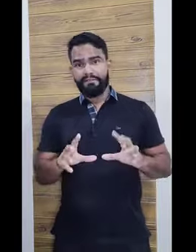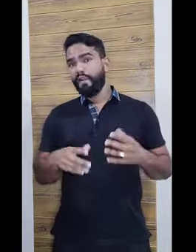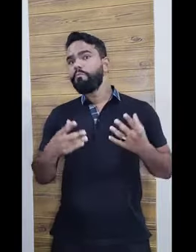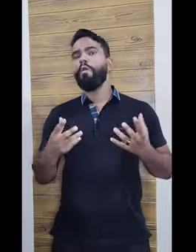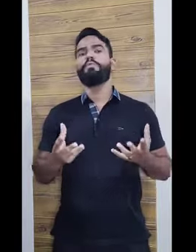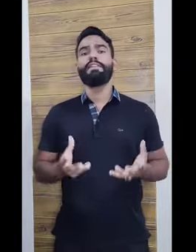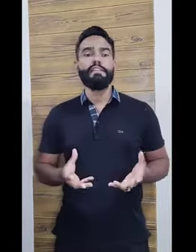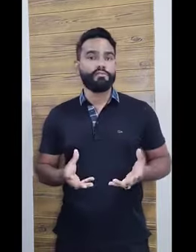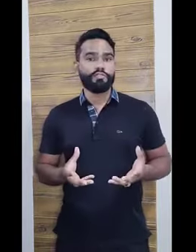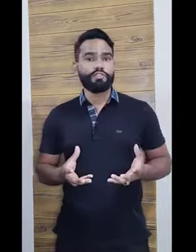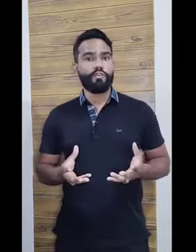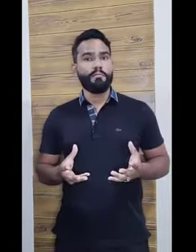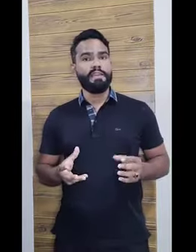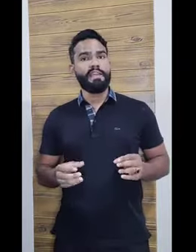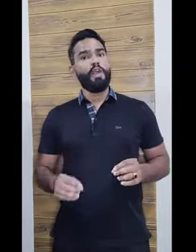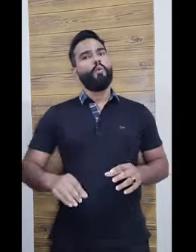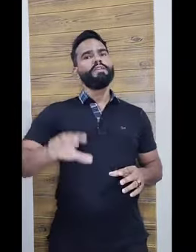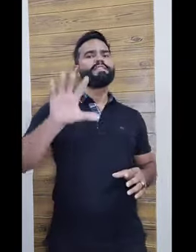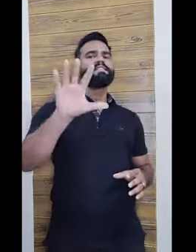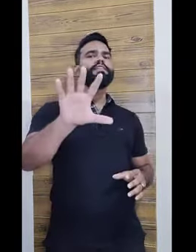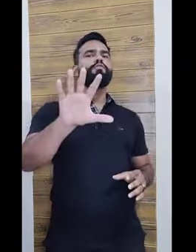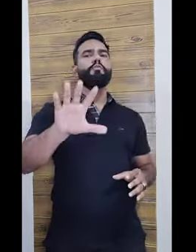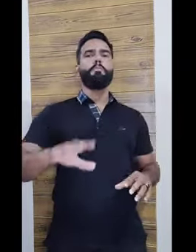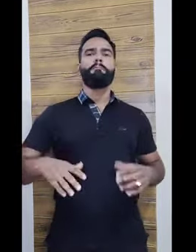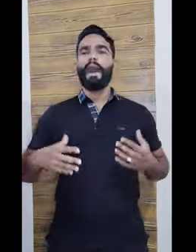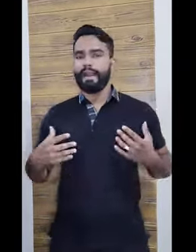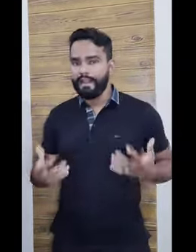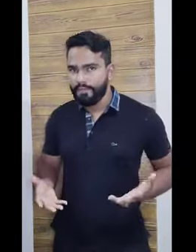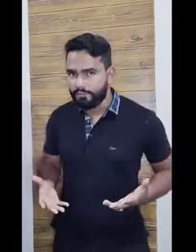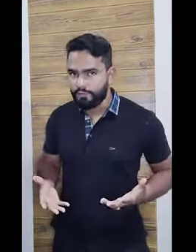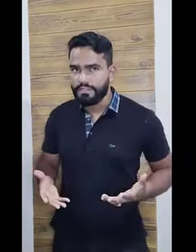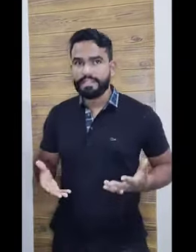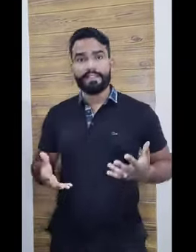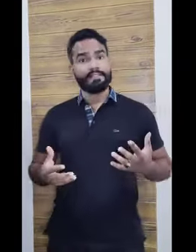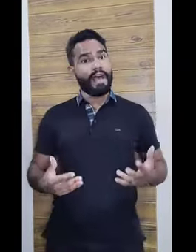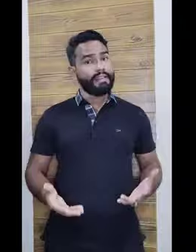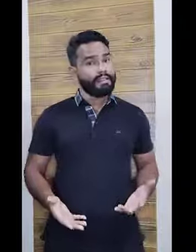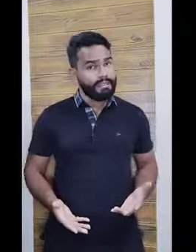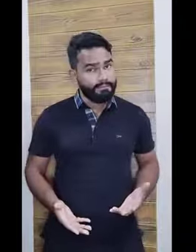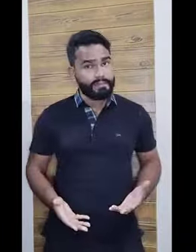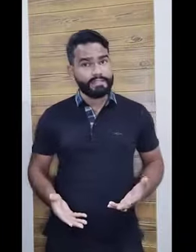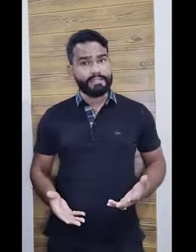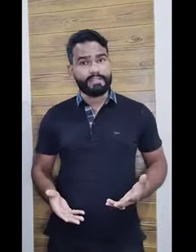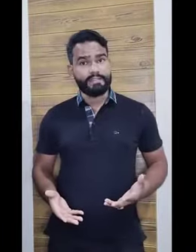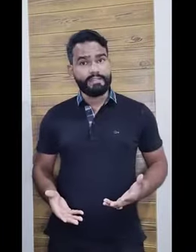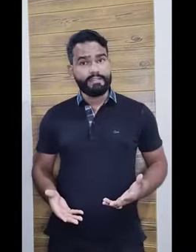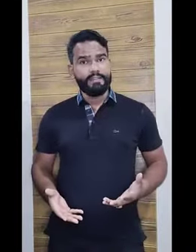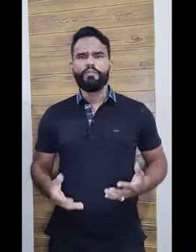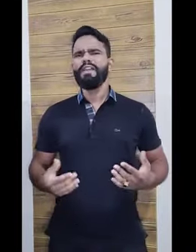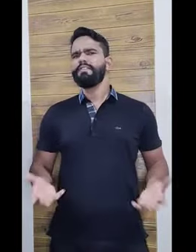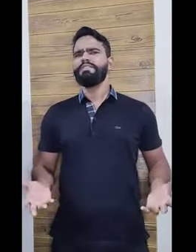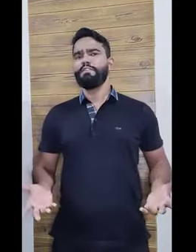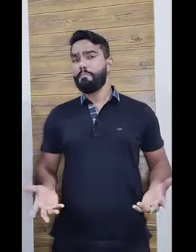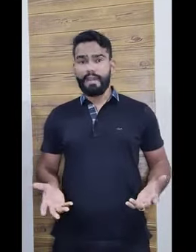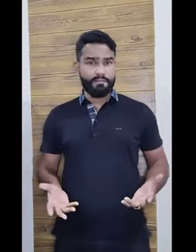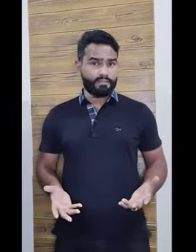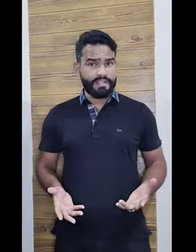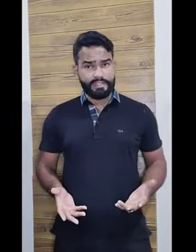falar um pouquinho sobre os 5 parâmetros da Libras. Quais são os 5 parâmetros da